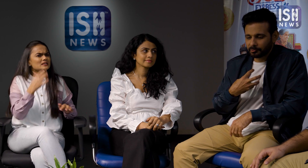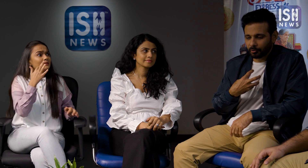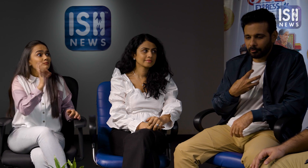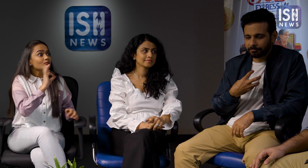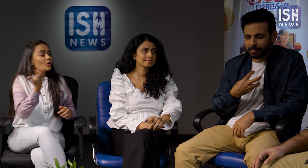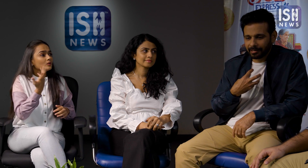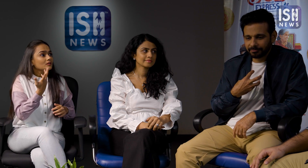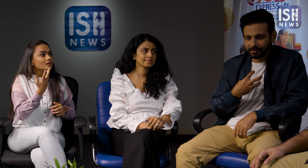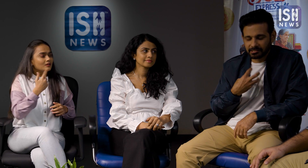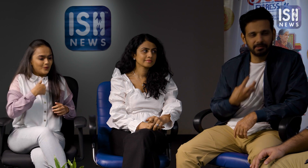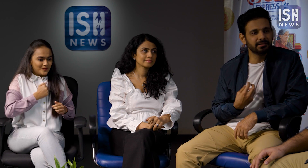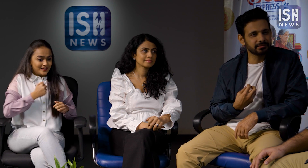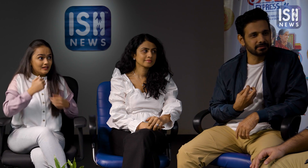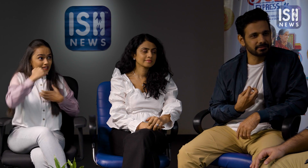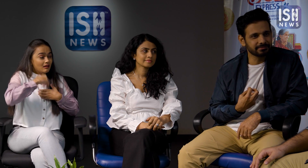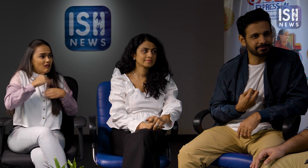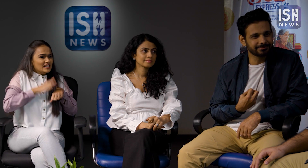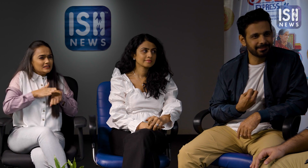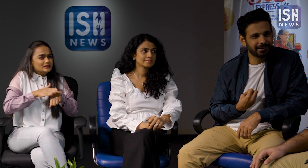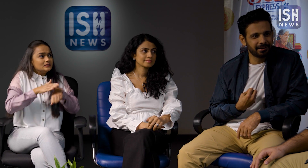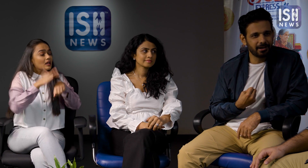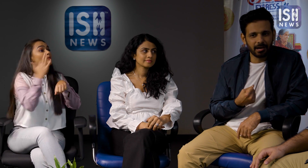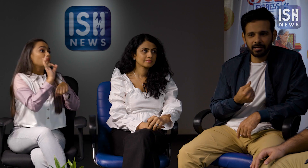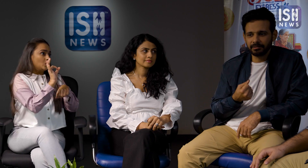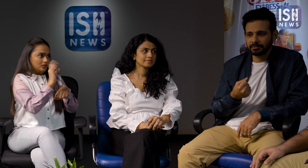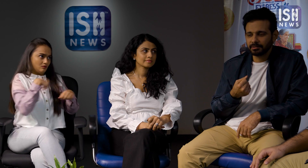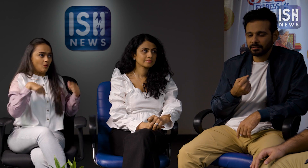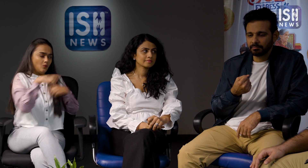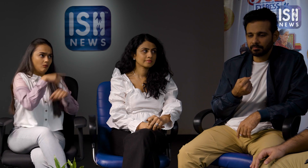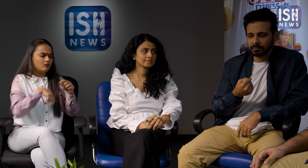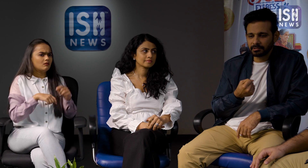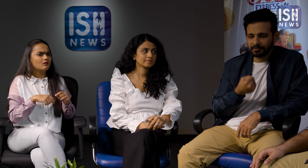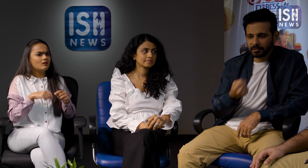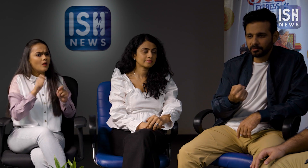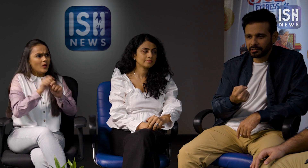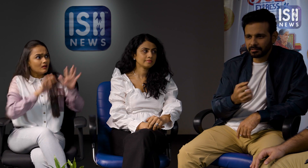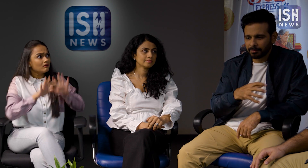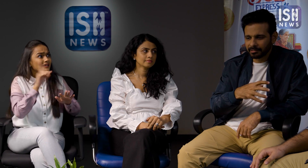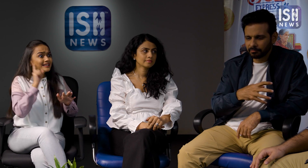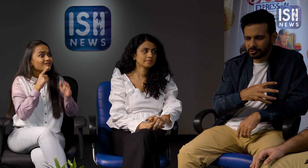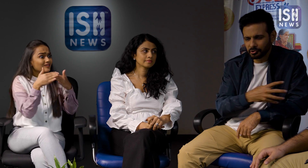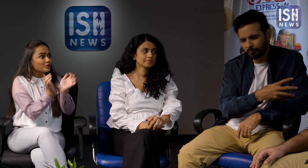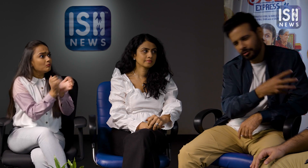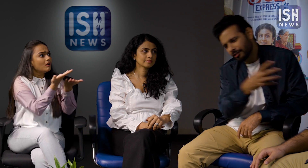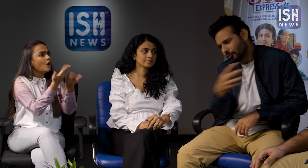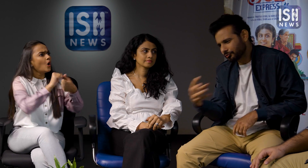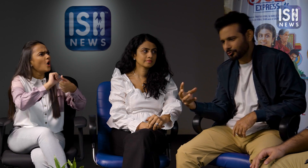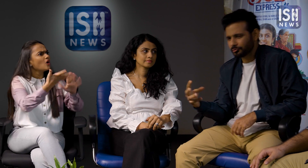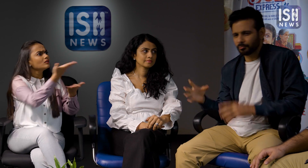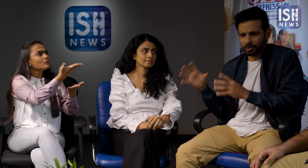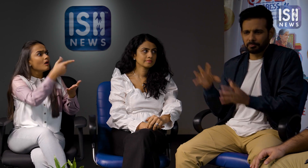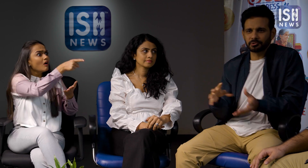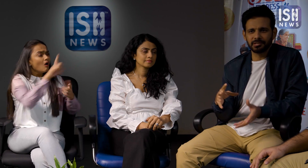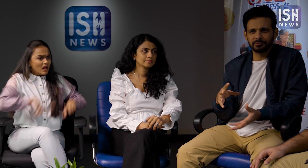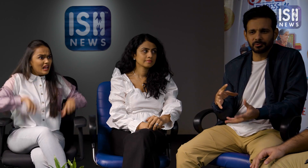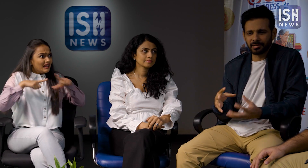डेप्थ ऑफ लाइफ एक्सपीरियंसेस. एंड the deaf community, by the virtue of what they go through,